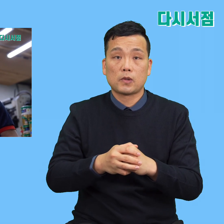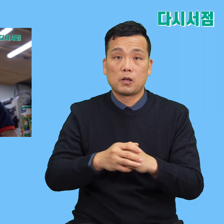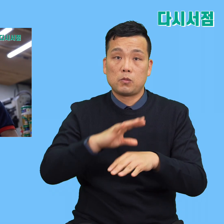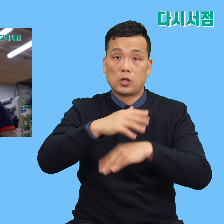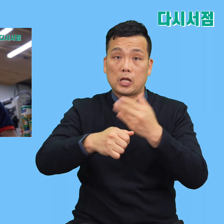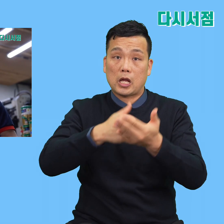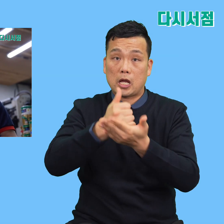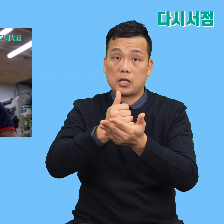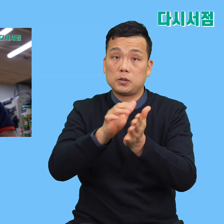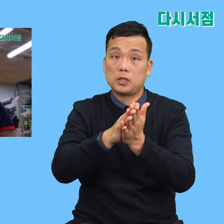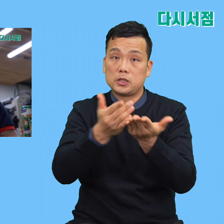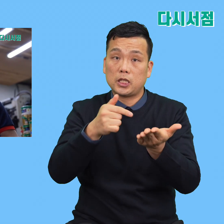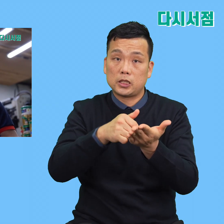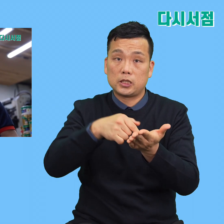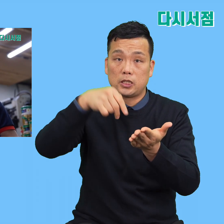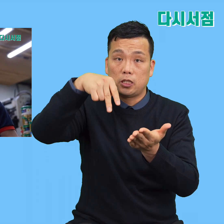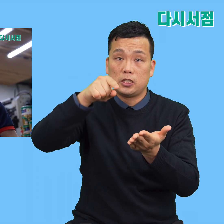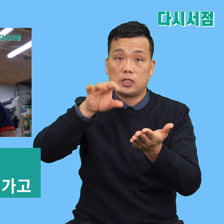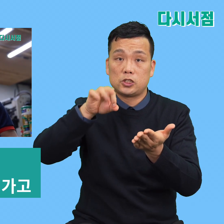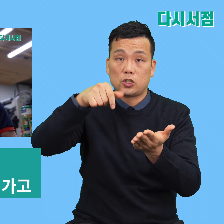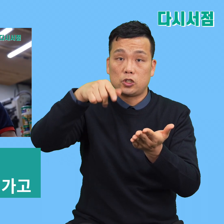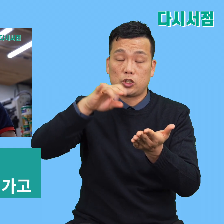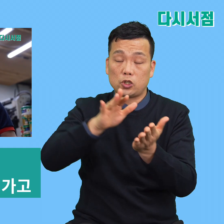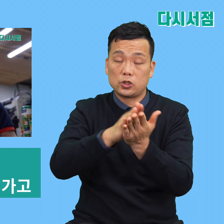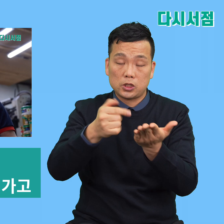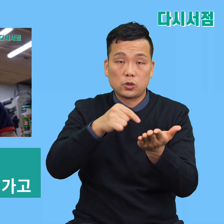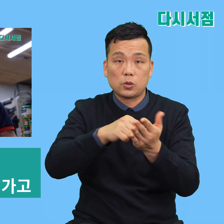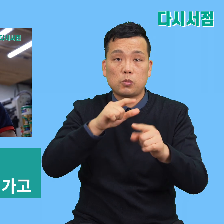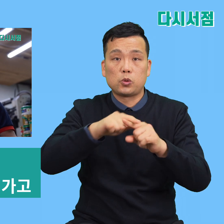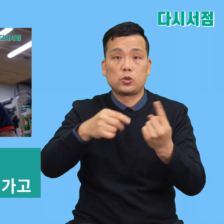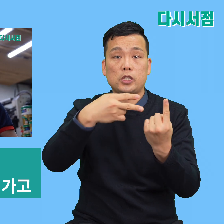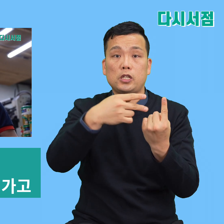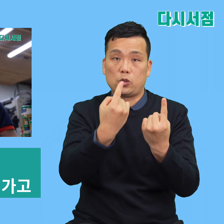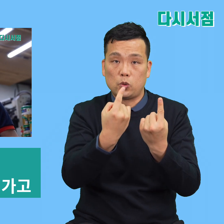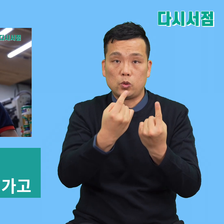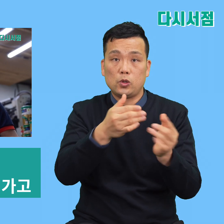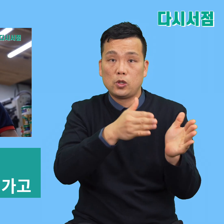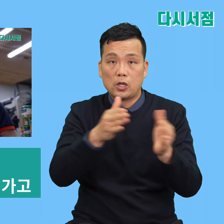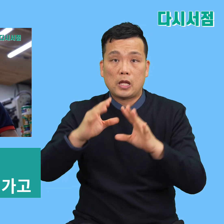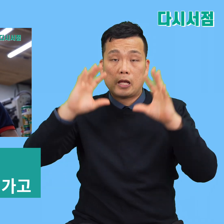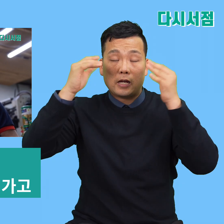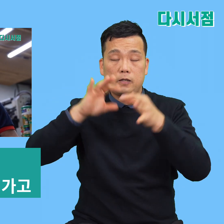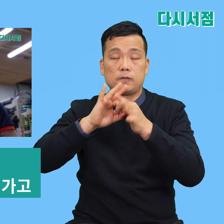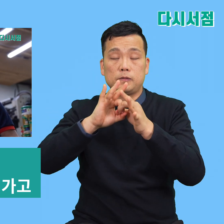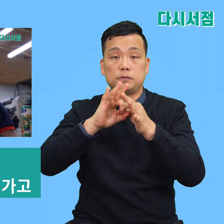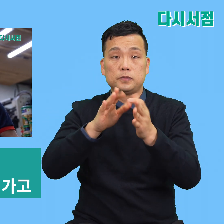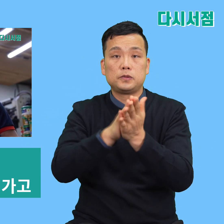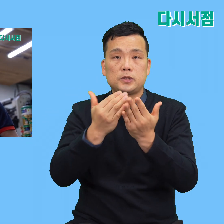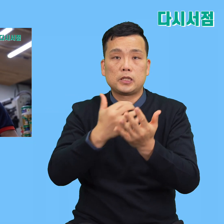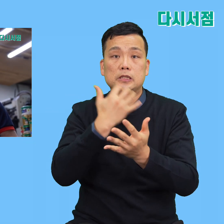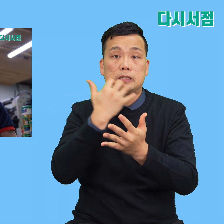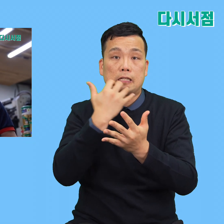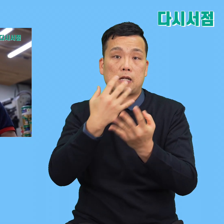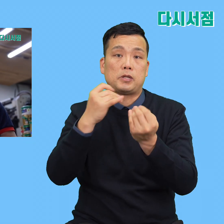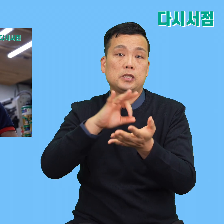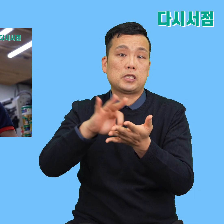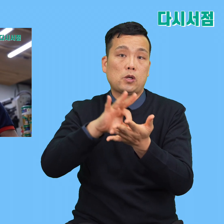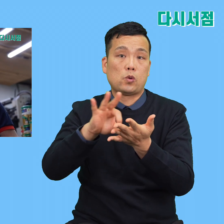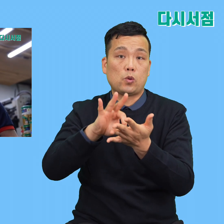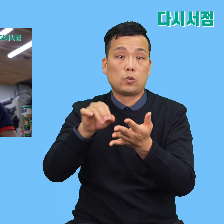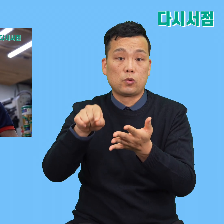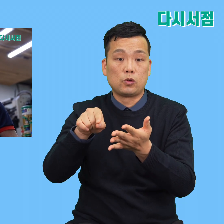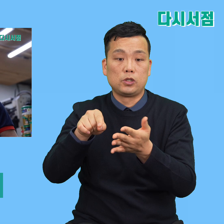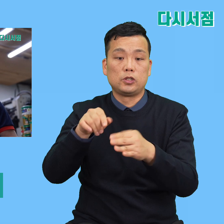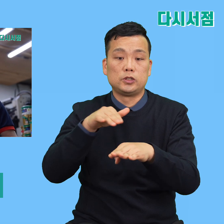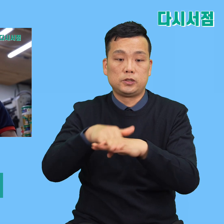성경책 네. 이런 게 이제 다 1도로 가고 그리고 애들 뭐 아동물 이런 네. 거는 좀 칼라 쪽으로 가고 좀 화려한 것들 네, 아동